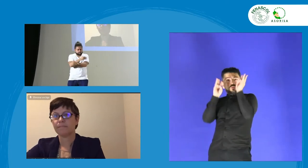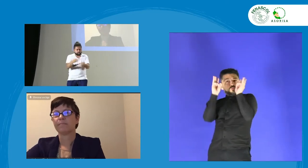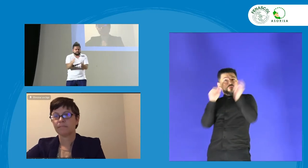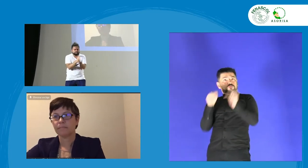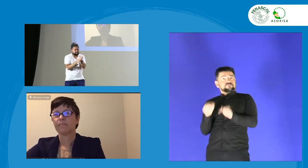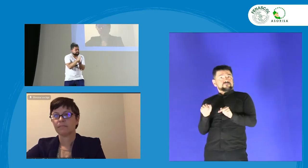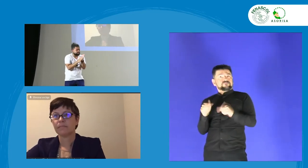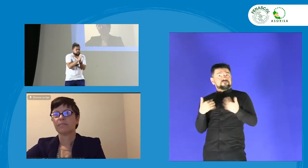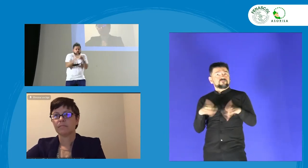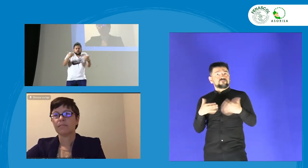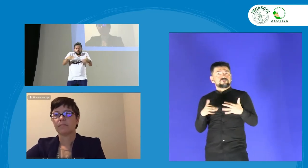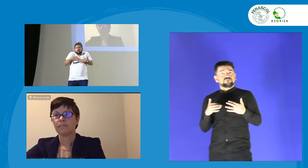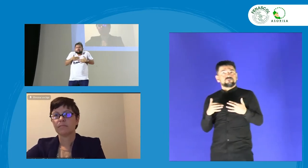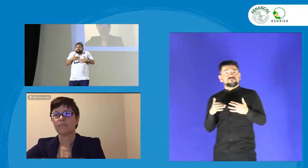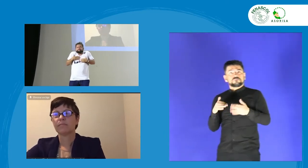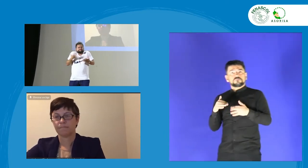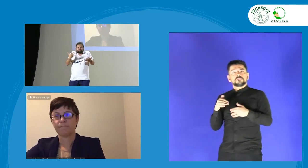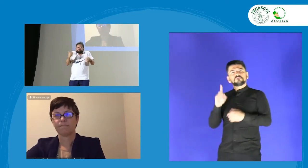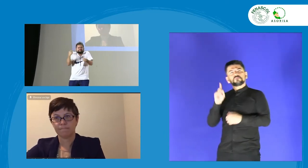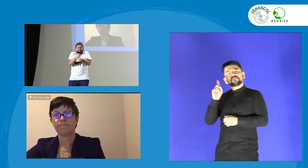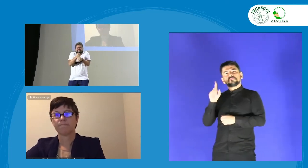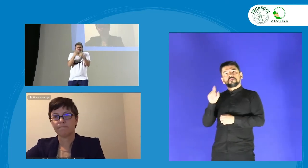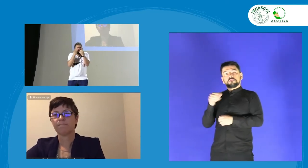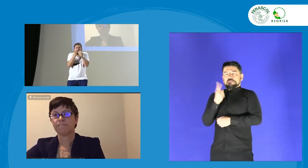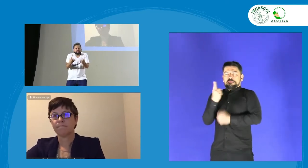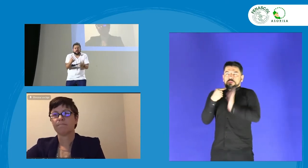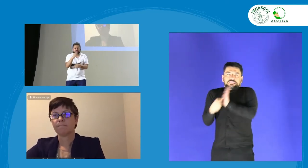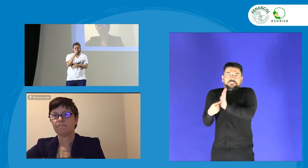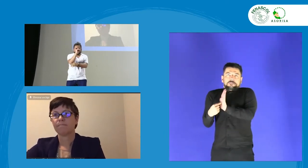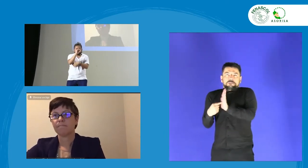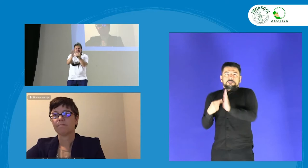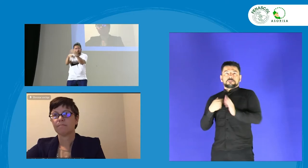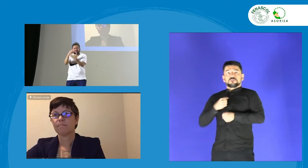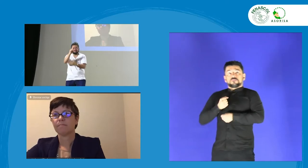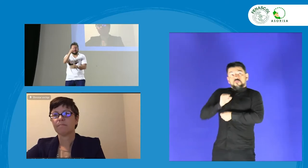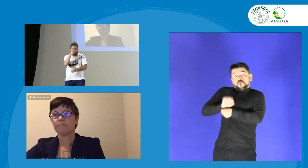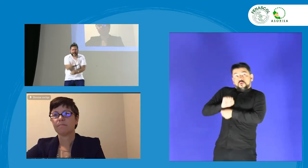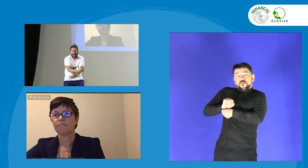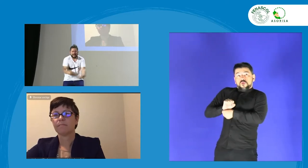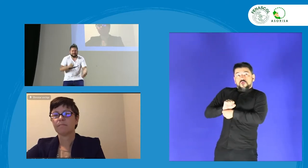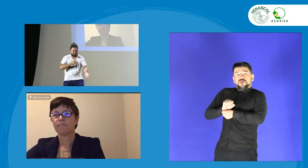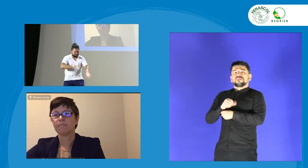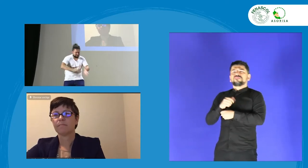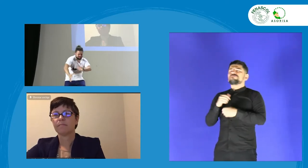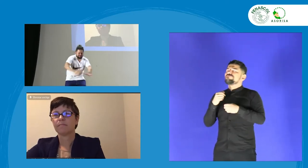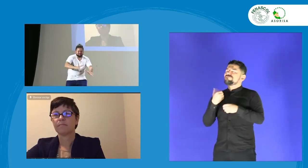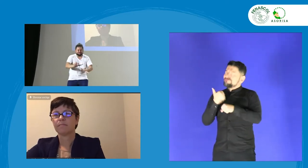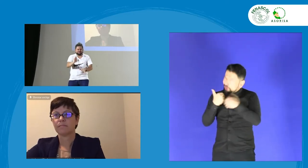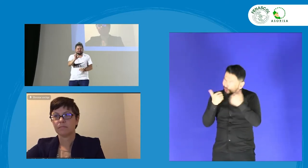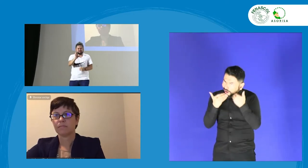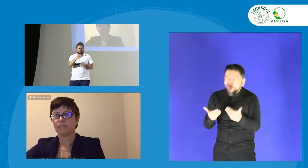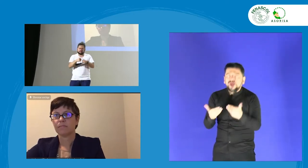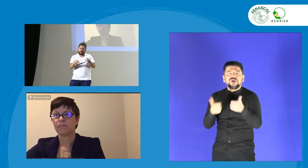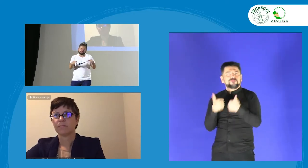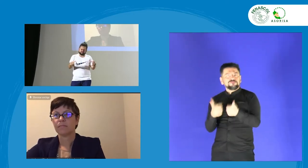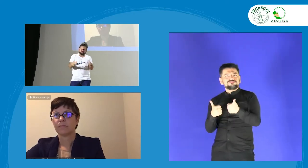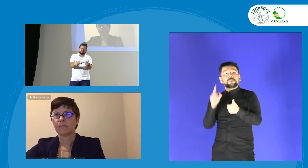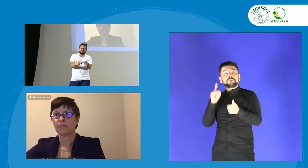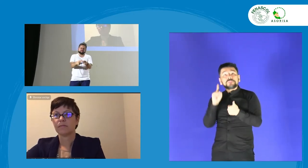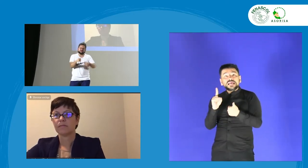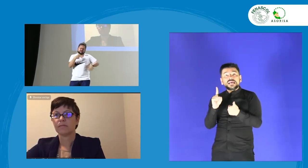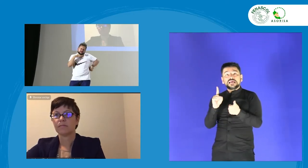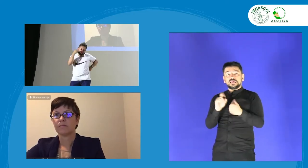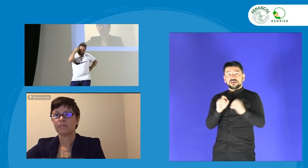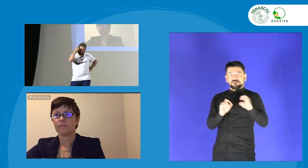hay menos, yo trabajo con niñez y es algo hermoso, trabajar con niños en primera infancia, en la lengua de señas, es